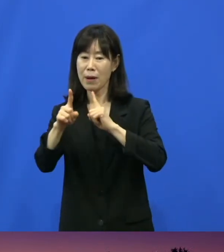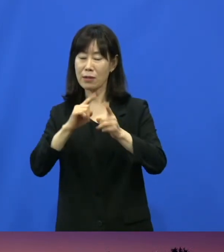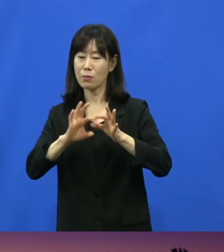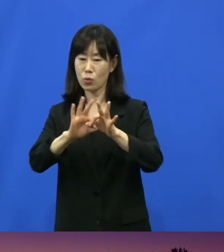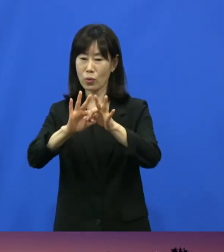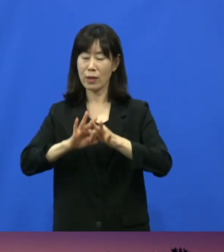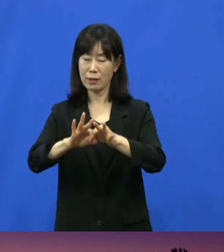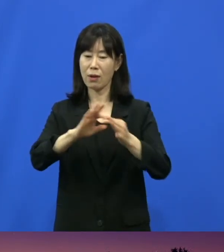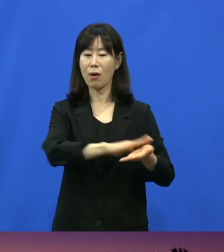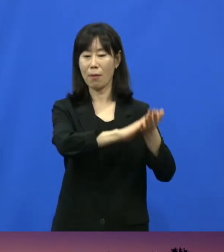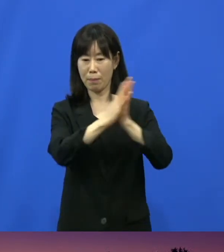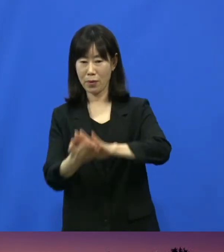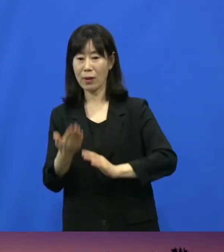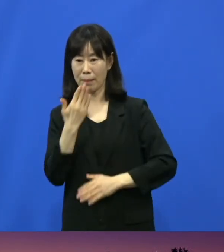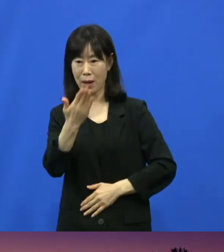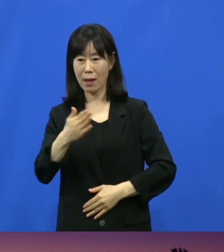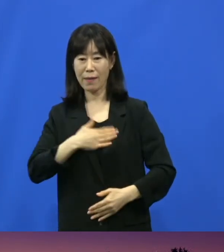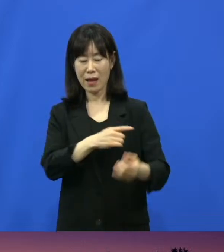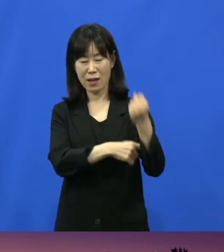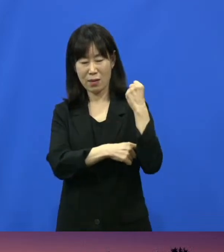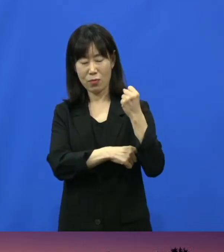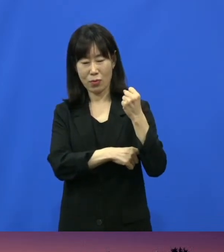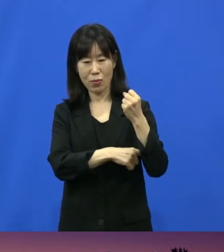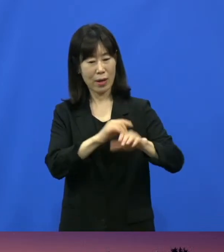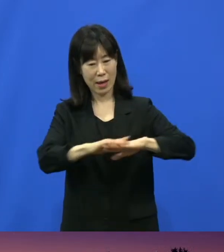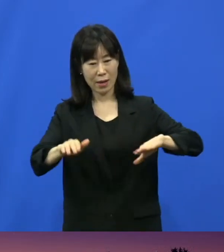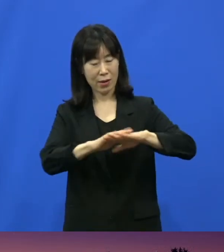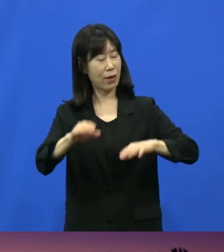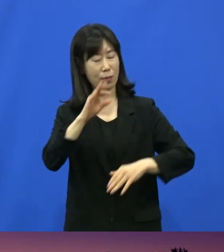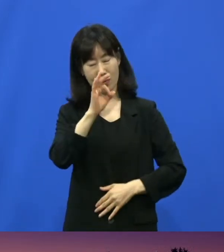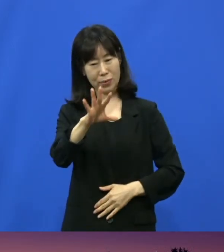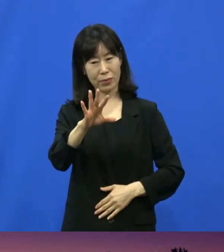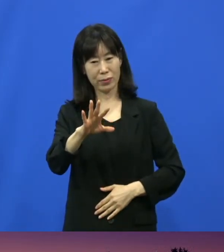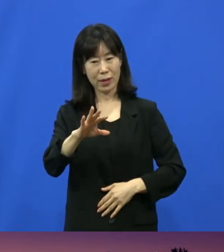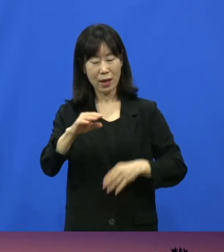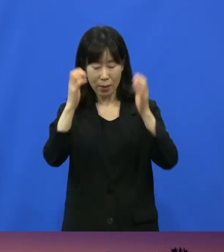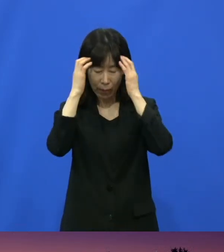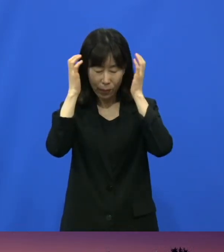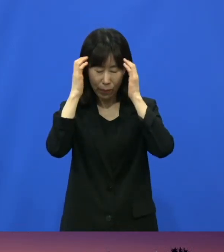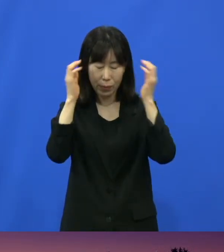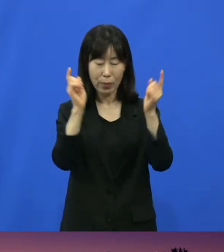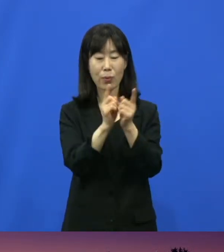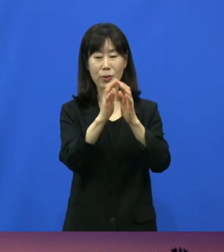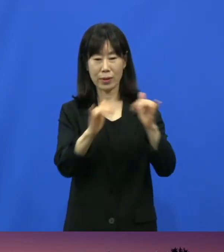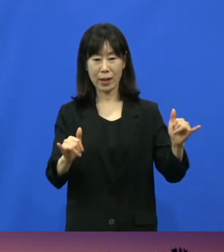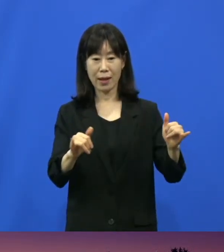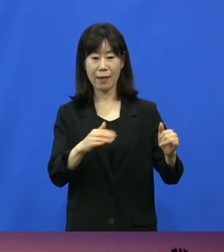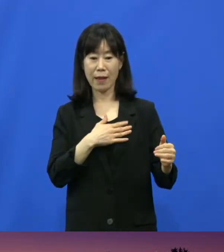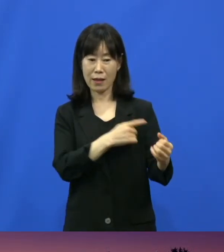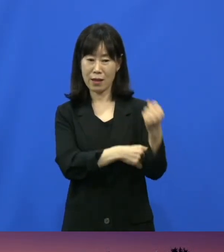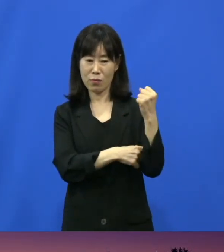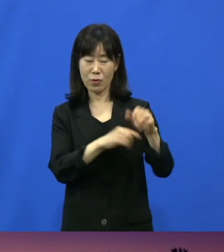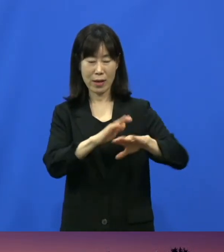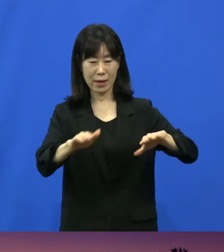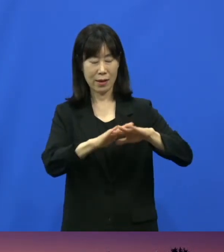여러분 우리가 무엇을 하려고 하지 마세요. 여러분 어려우면요 뭘 하려고 하지 마세요. 말씀 앞에 서세요.